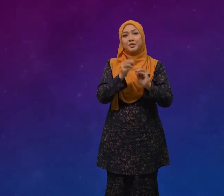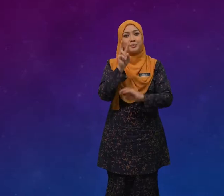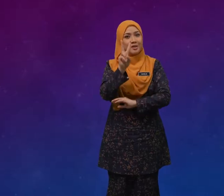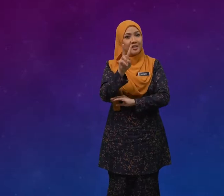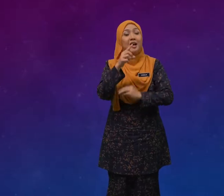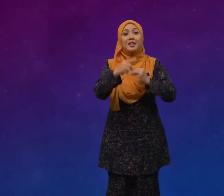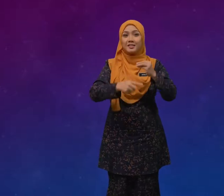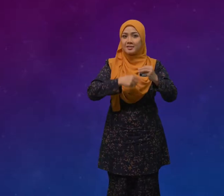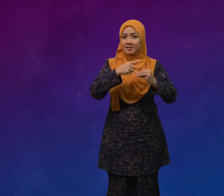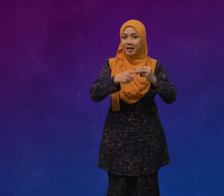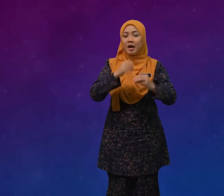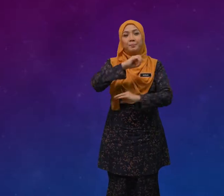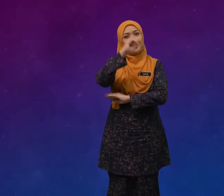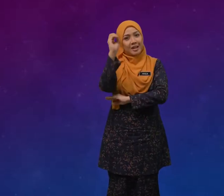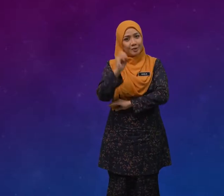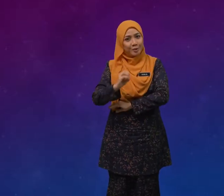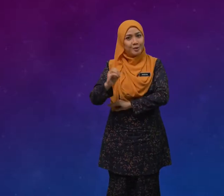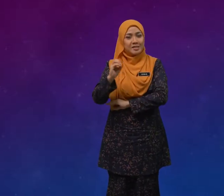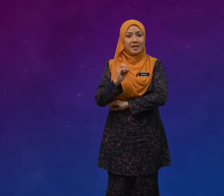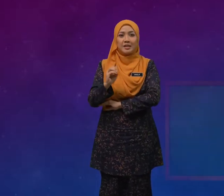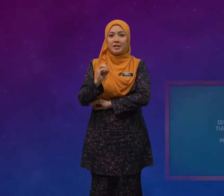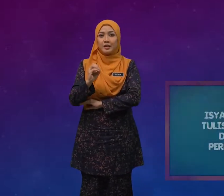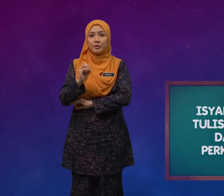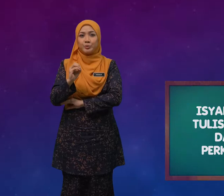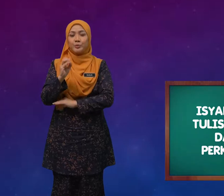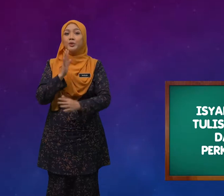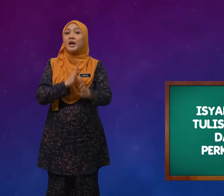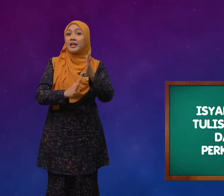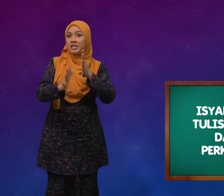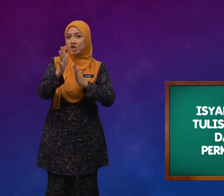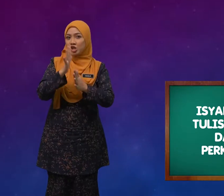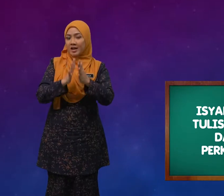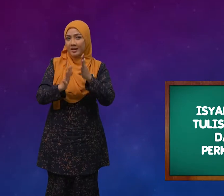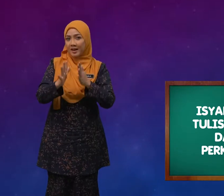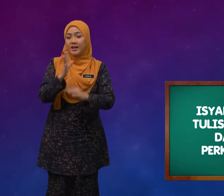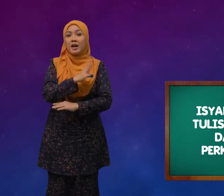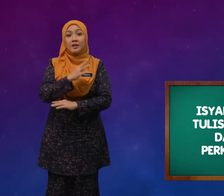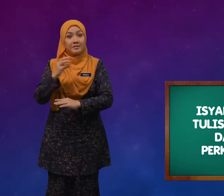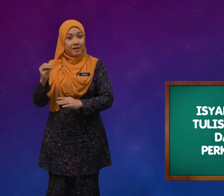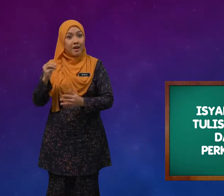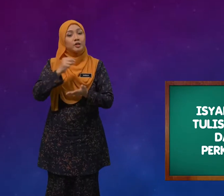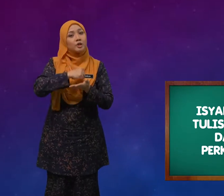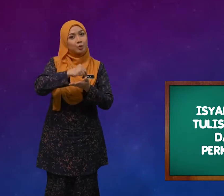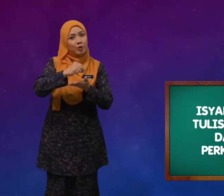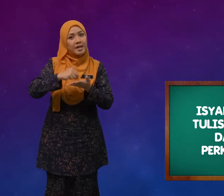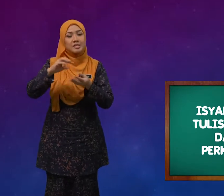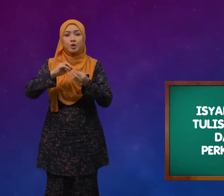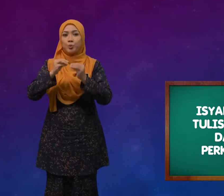kedua tentang peratus, iaitu isyarat dan tulis